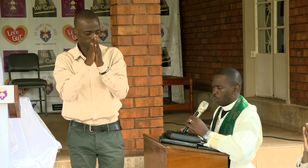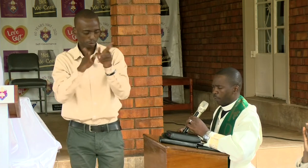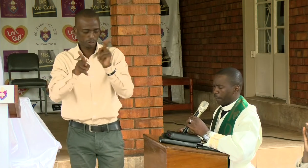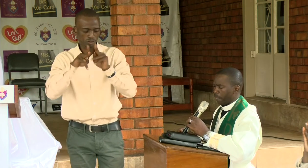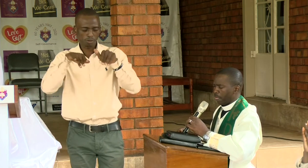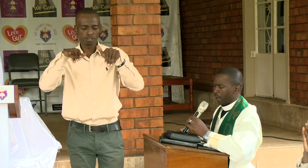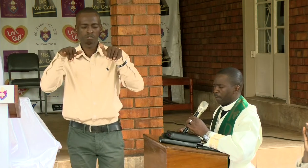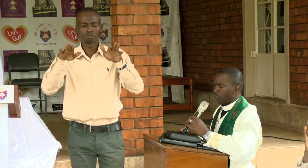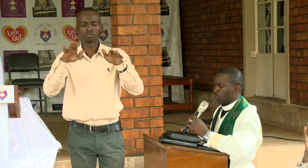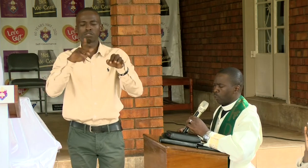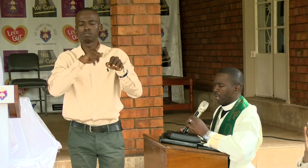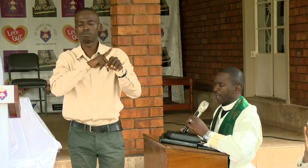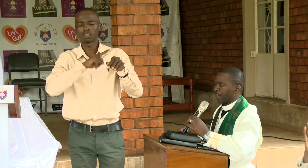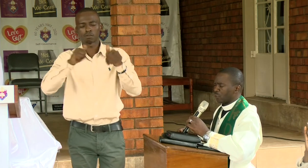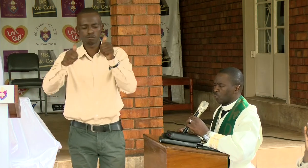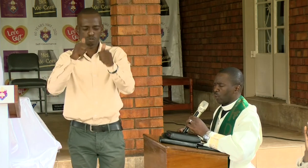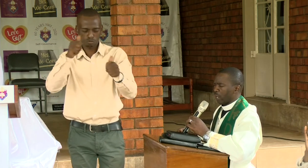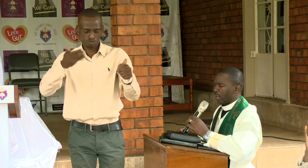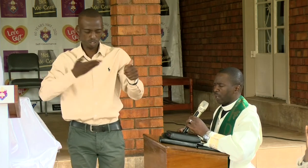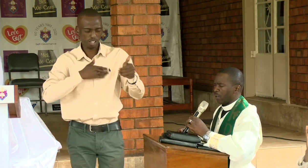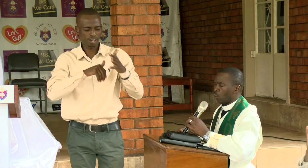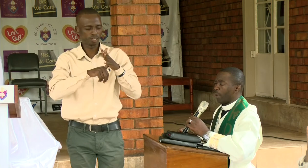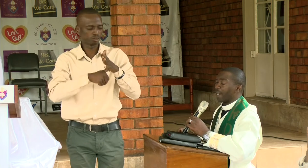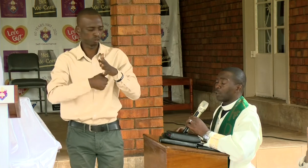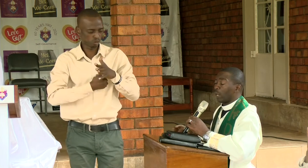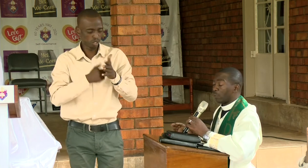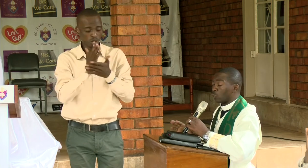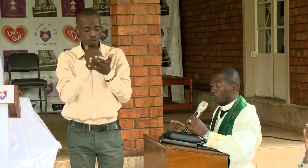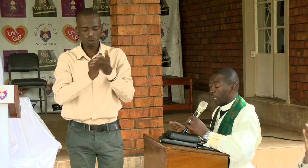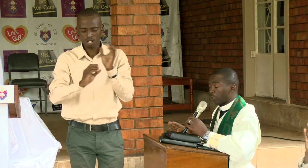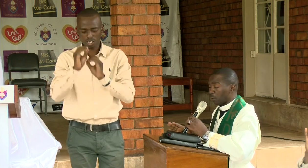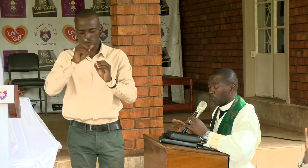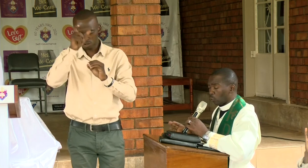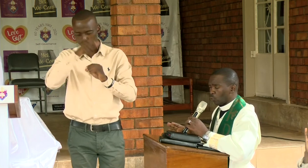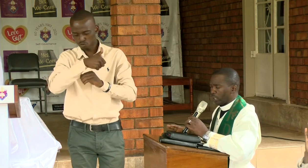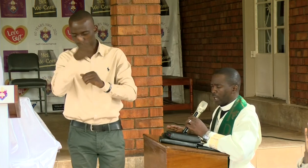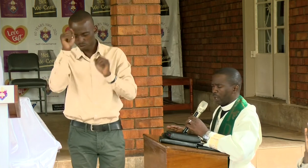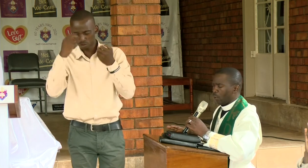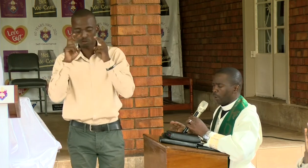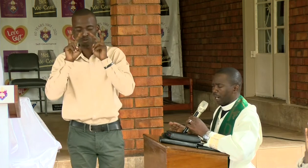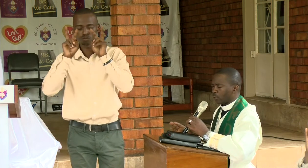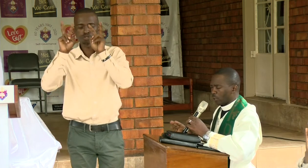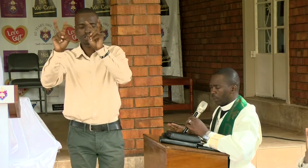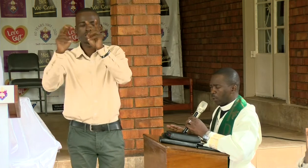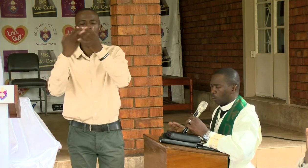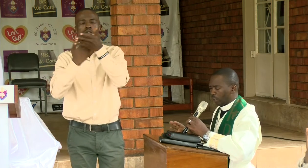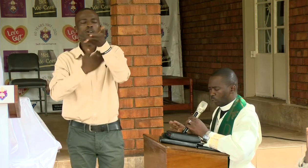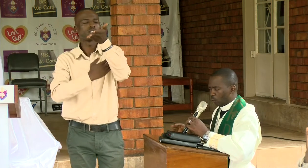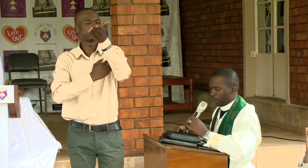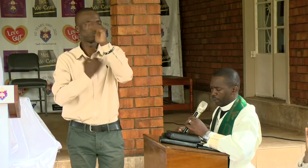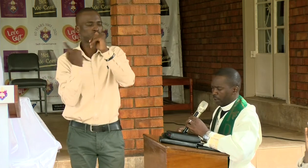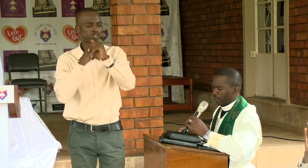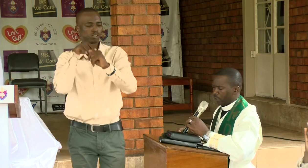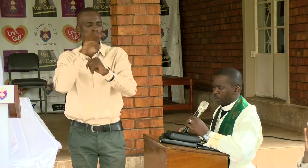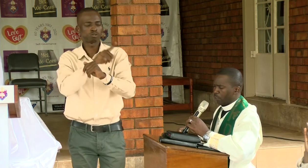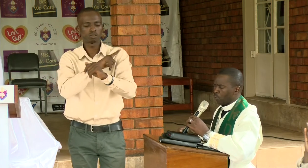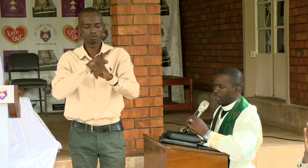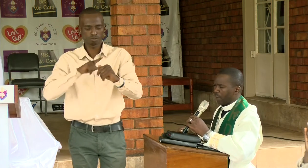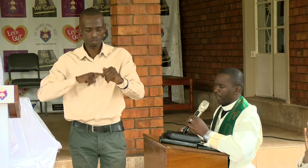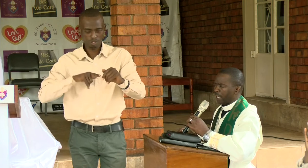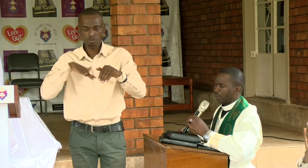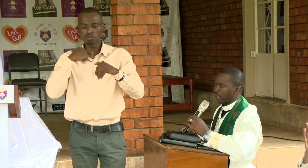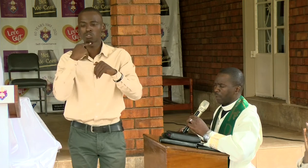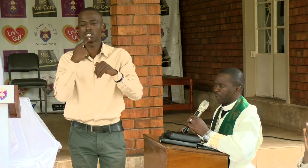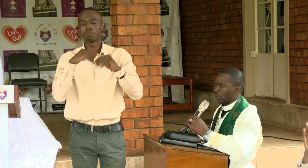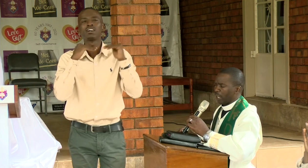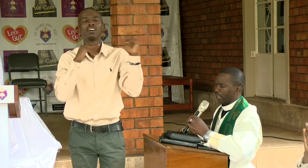kw'abantu bo, buli omu ng'alina ensonga, kubanga tewali muntu mulala gusobola kutunuulira oba Katonda mulala okuggyako gwe. Omuddu